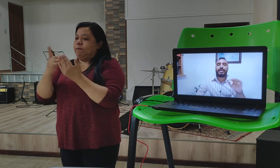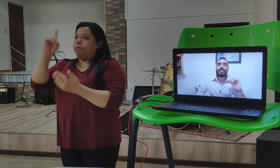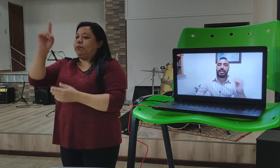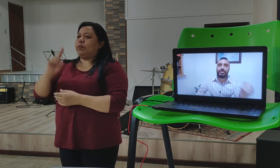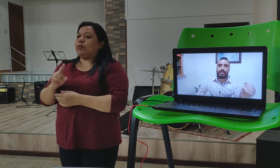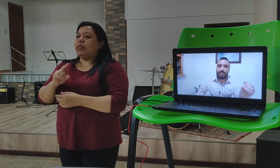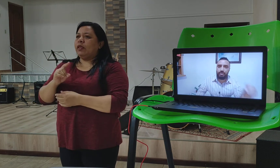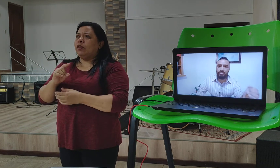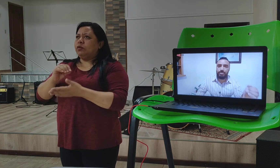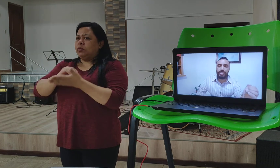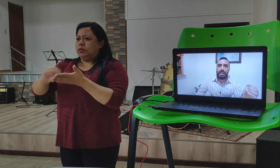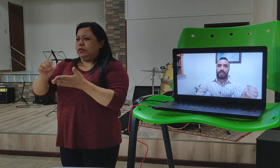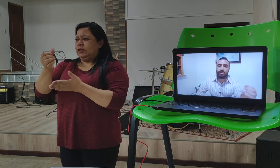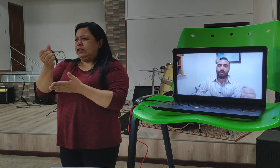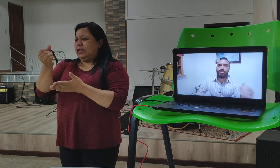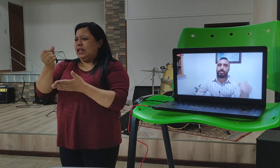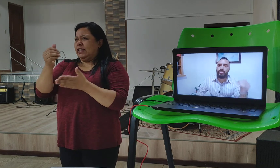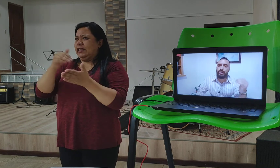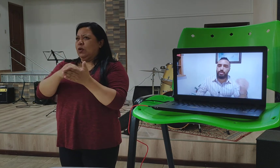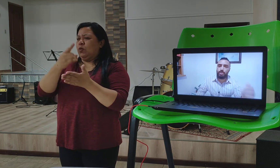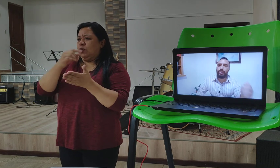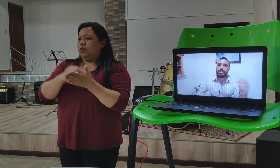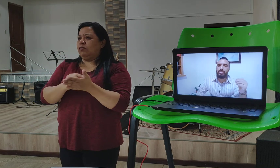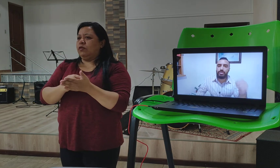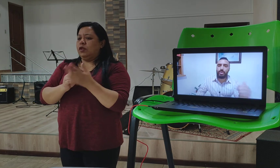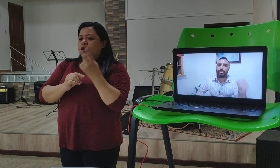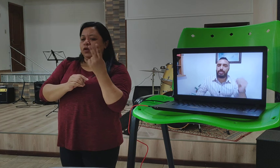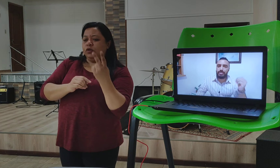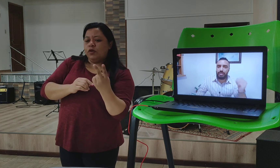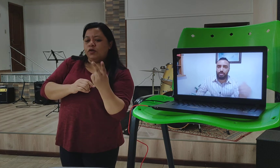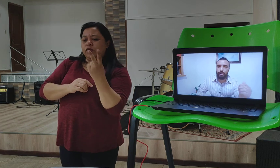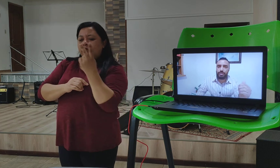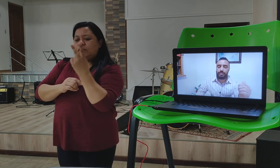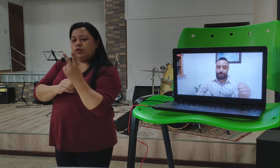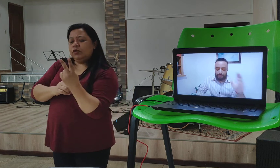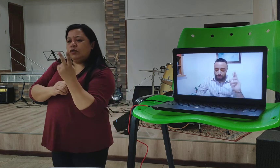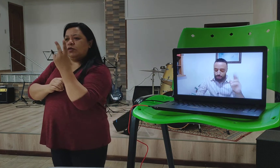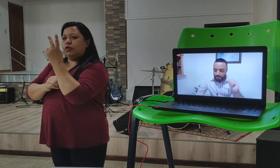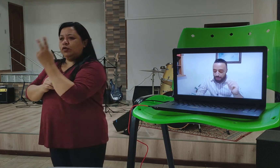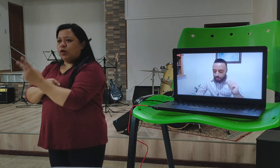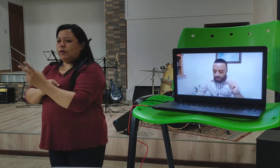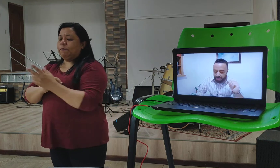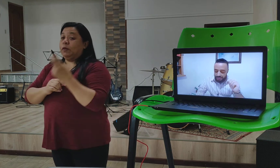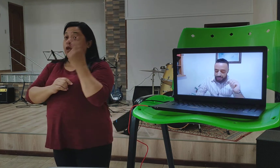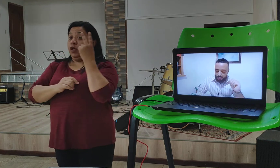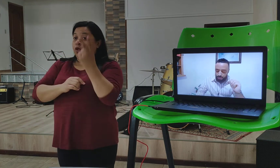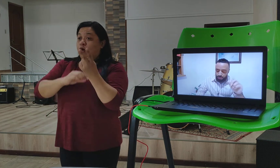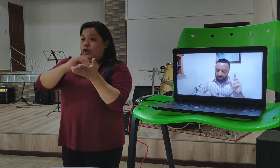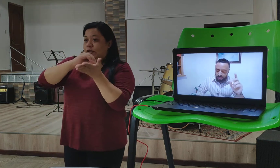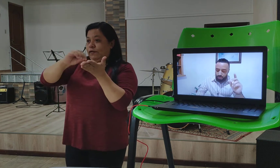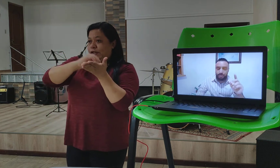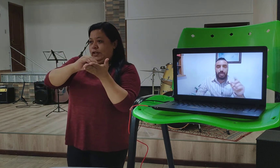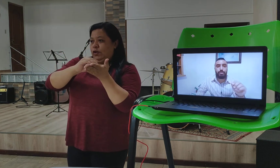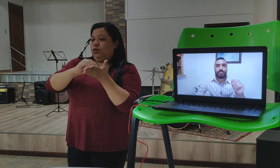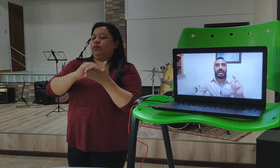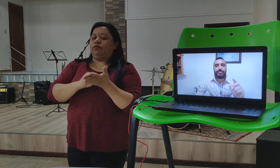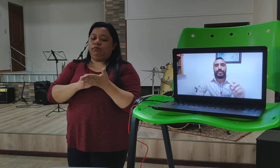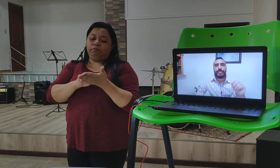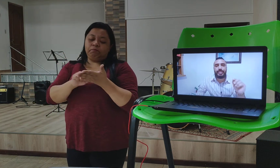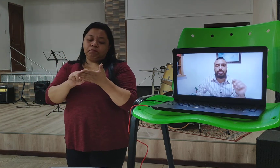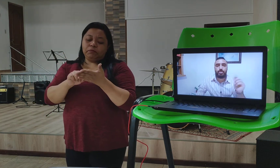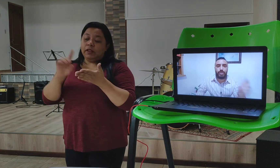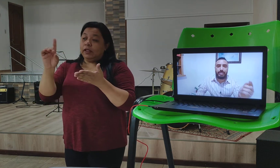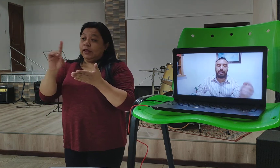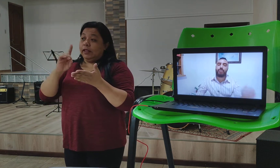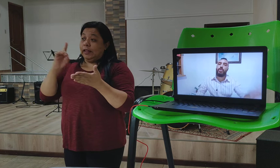São apenas 6 versículos, então nós vamos dividir 2, 2 e 2. Nos primeiros 2 versículos, nós encontramos